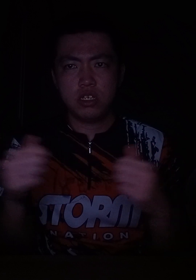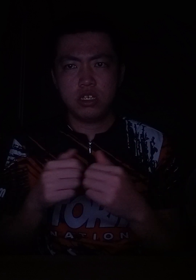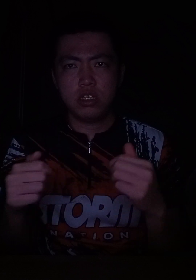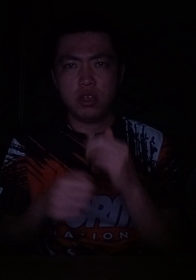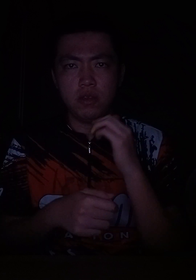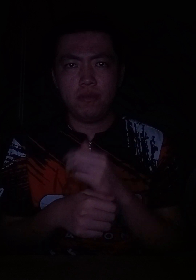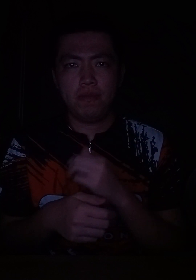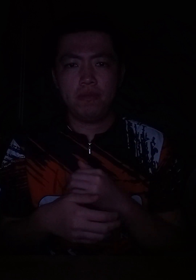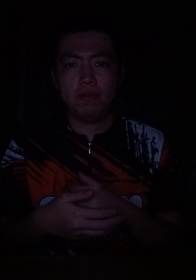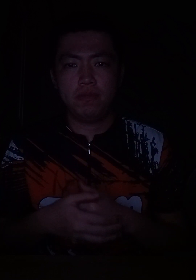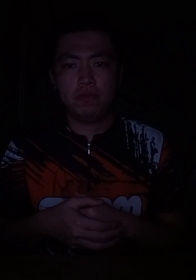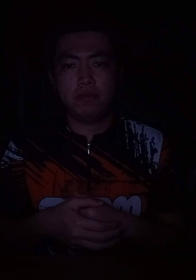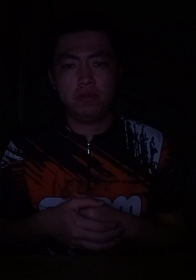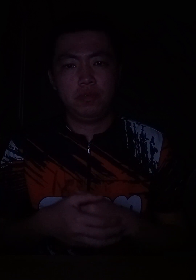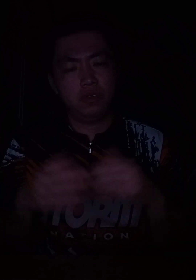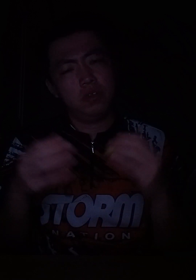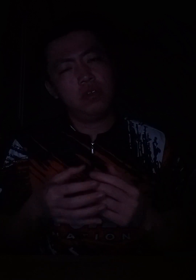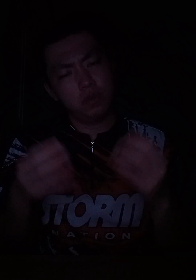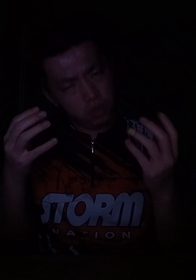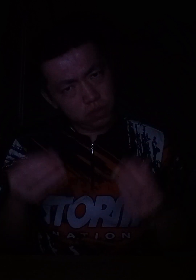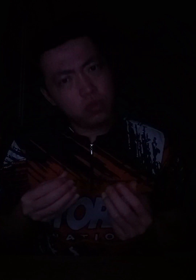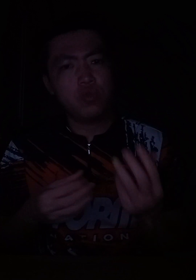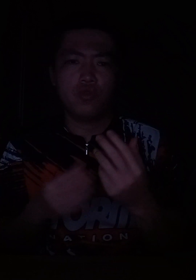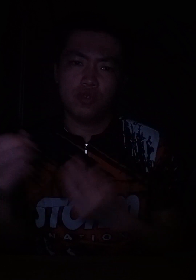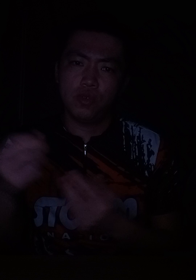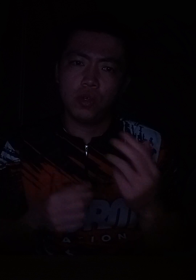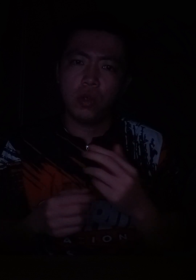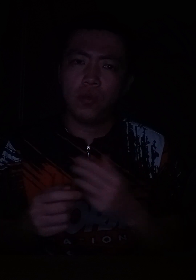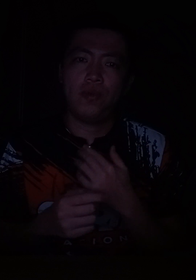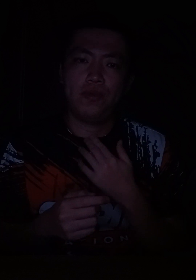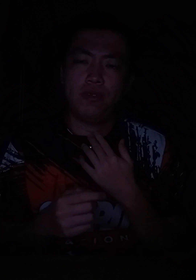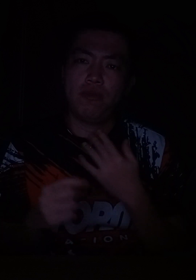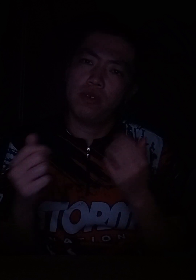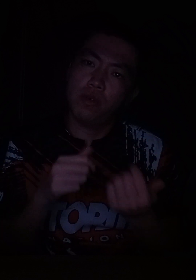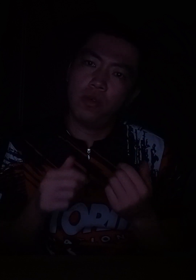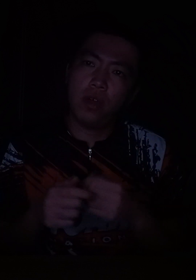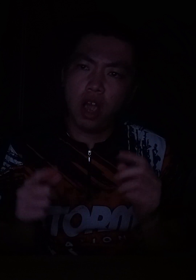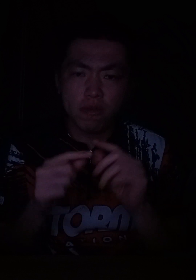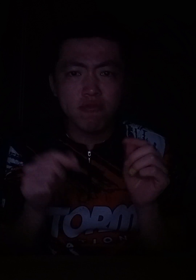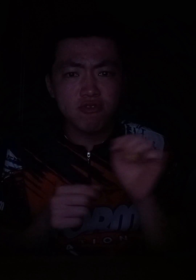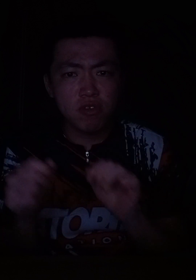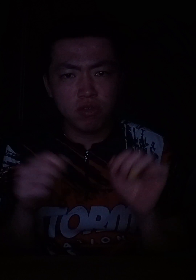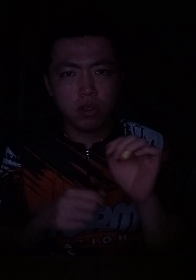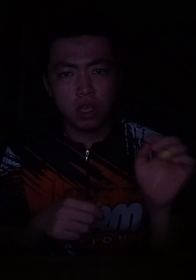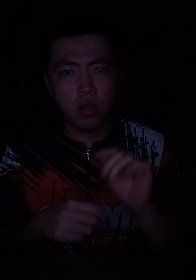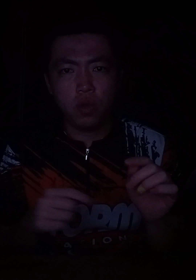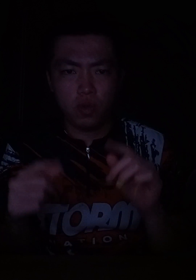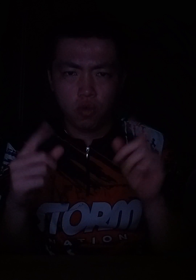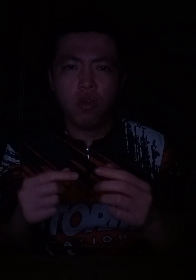덮쳤습니다. 이 사고로 1톤 화물차 운전자와 동승자가 숨지고 덤프트럭 운전자 1명도 목숨을